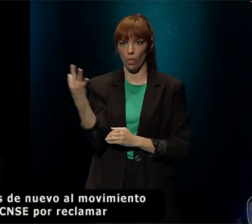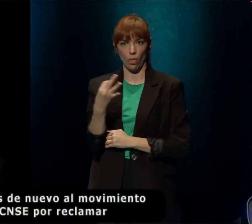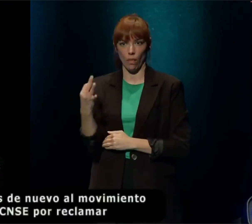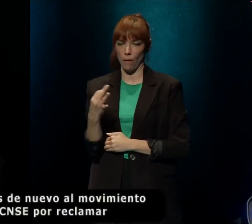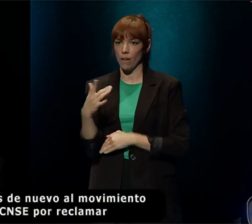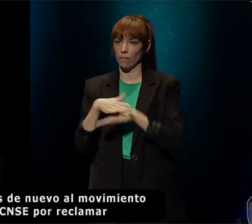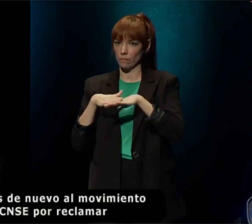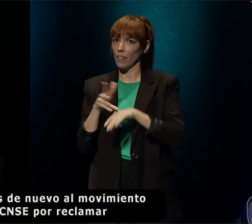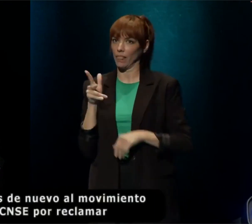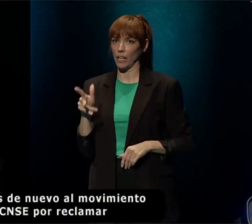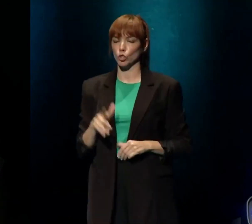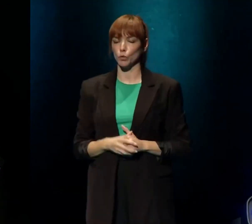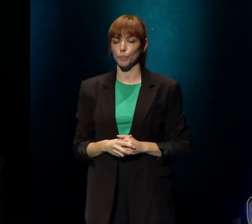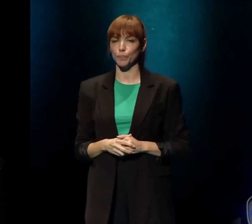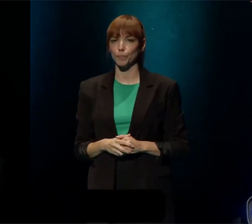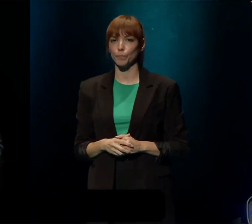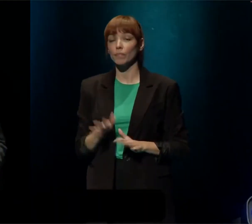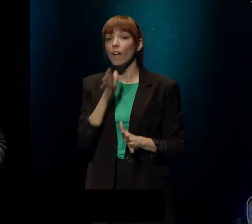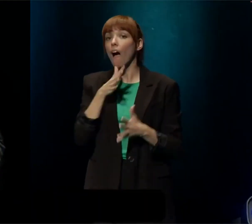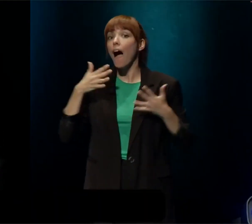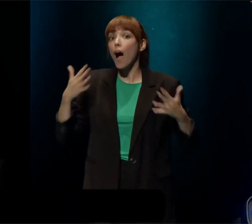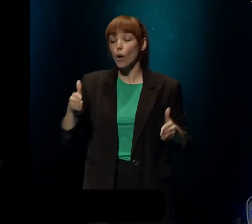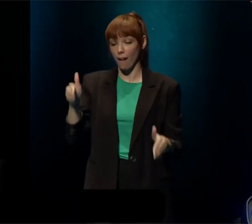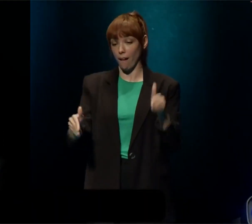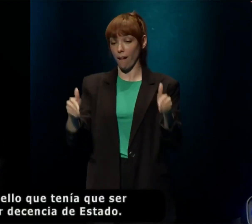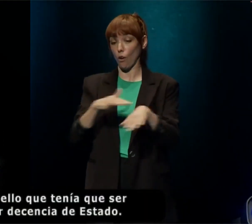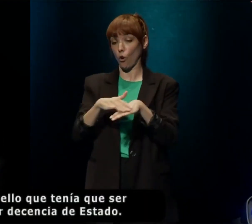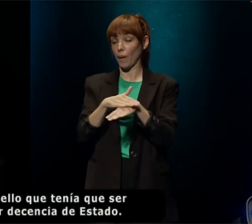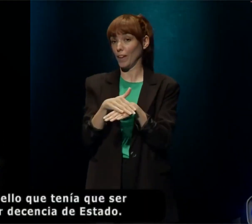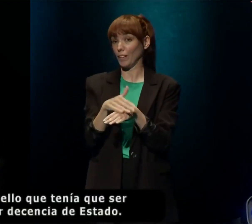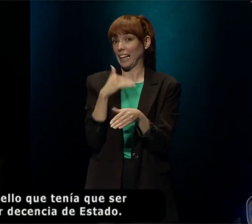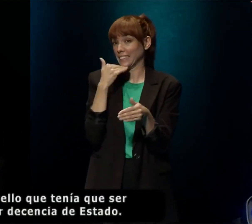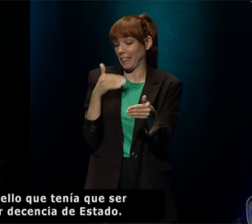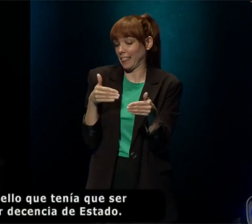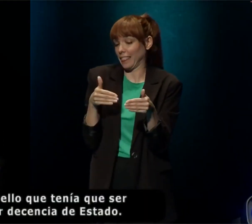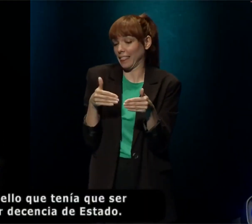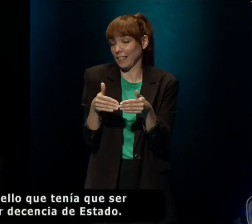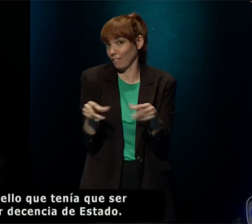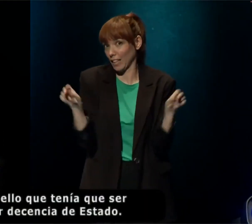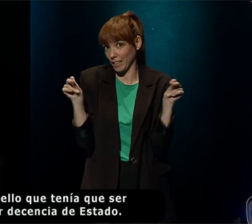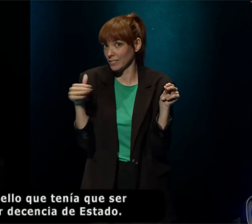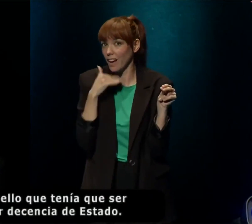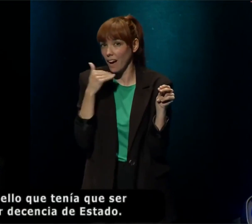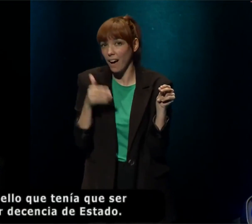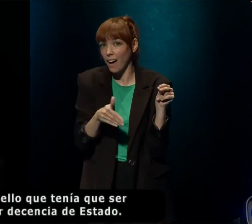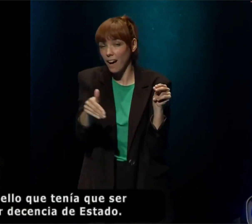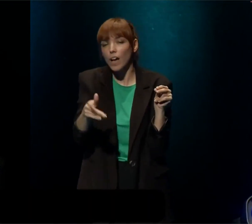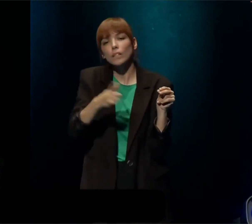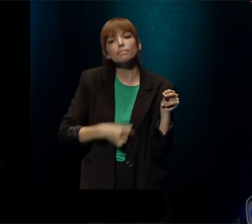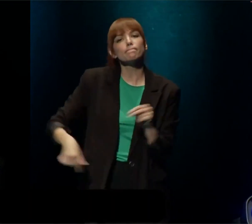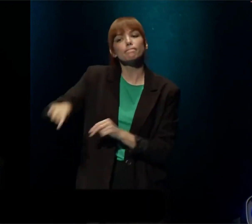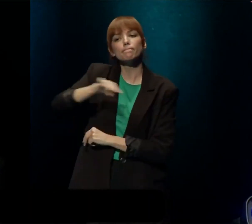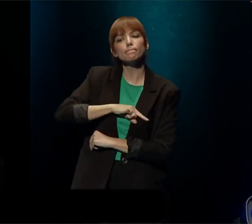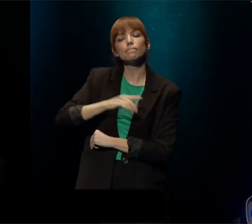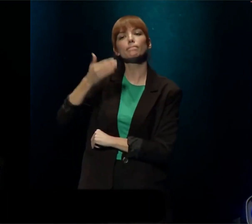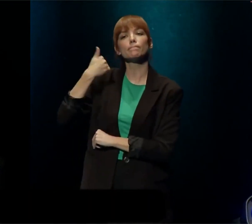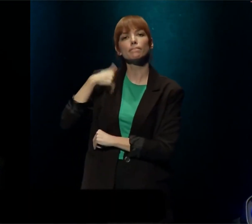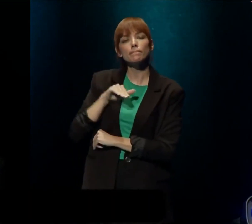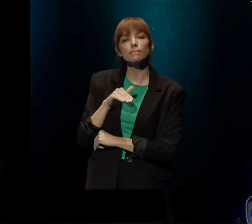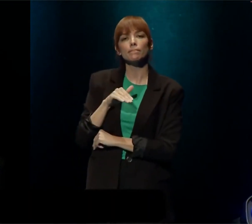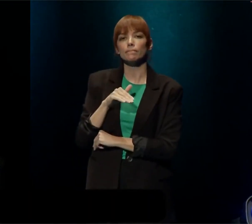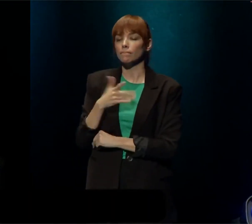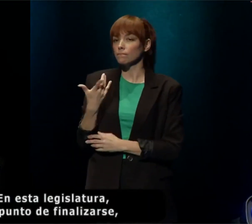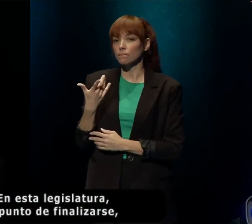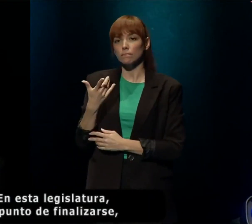Estado. En esta legislatura, a punto de finalizarse, hemos dado con